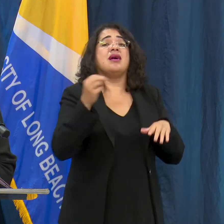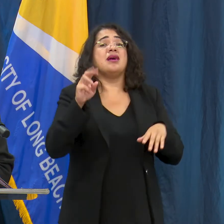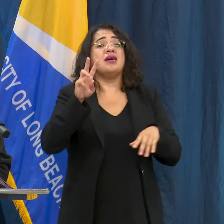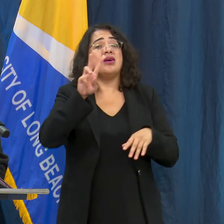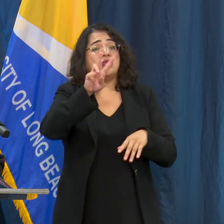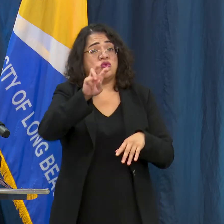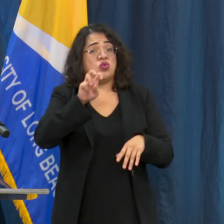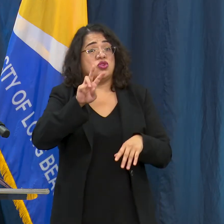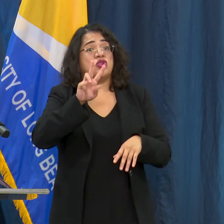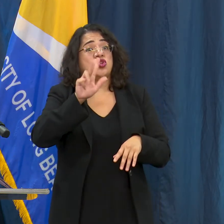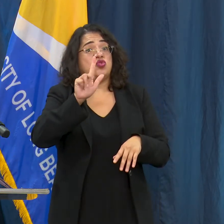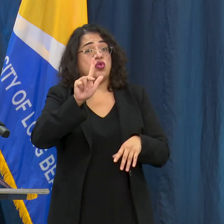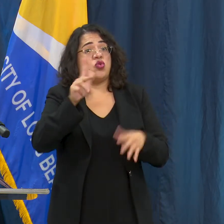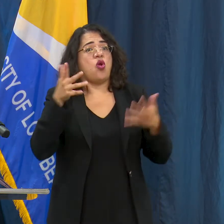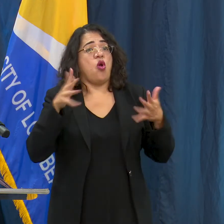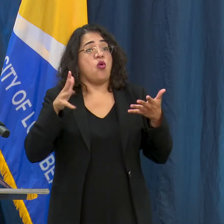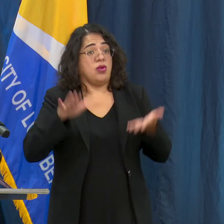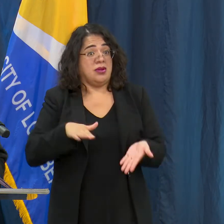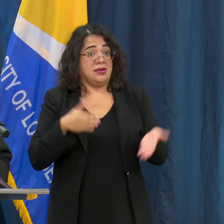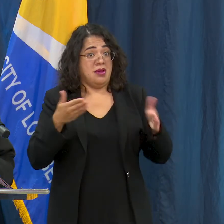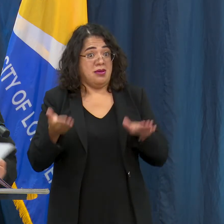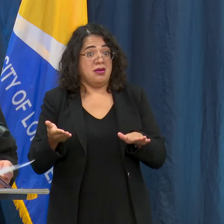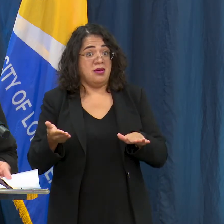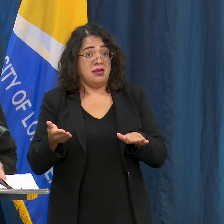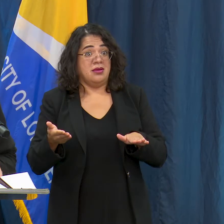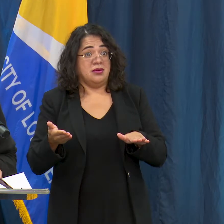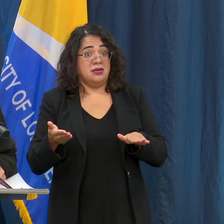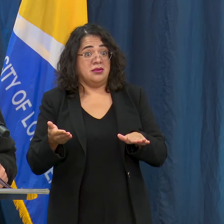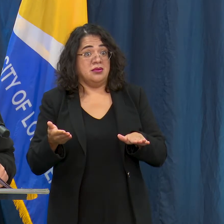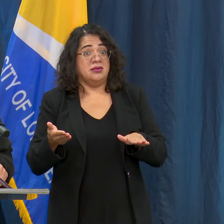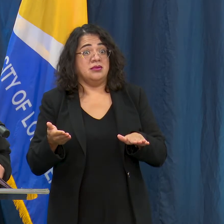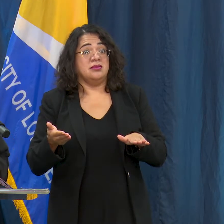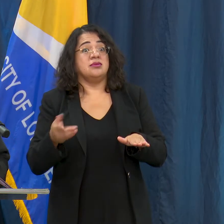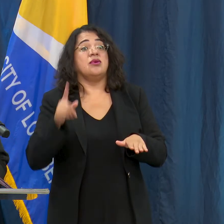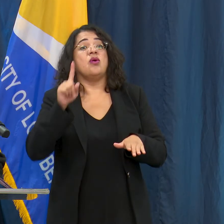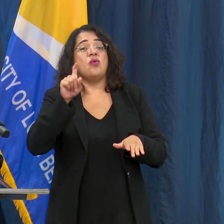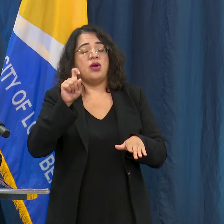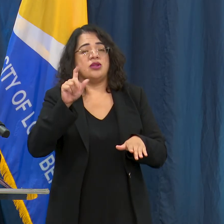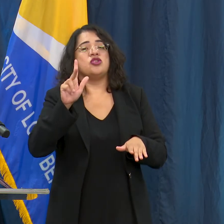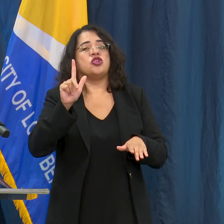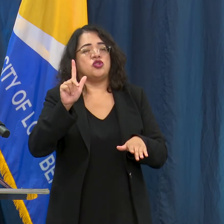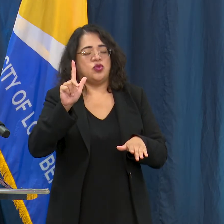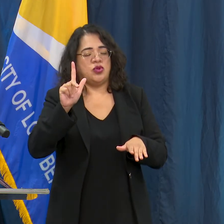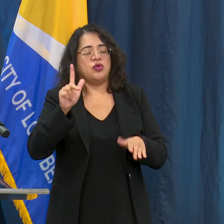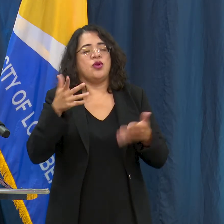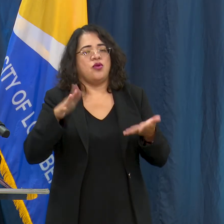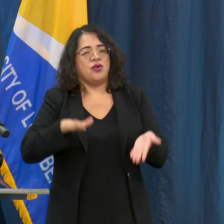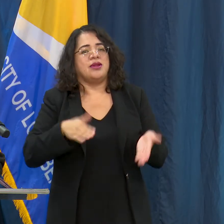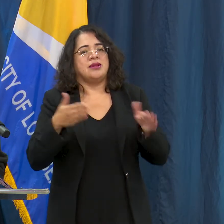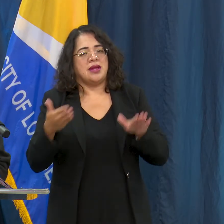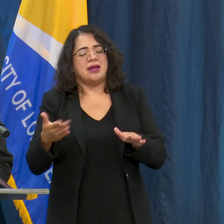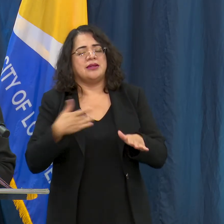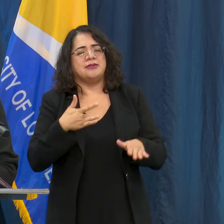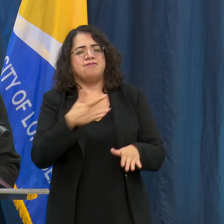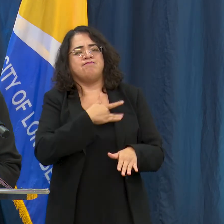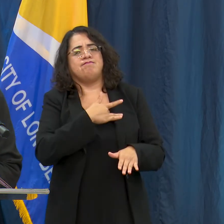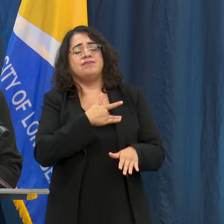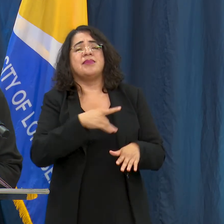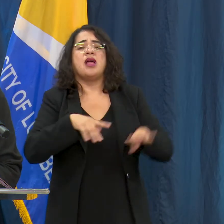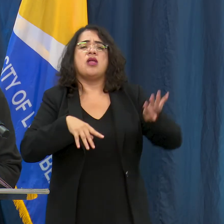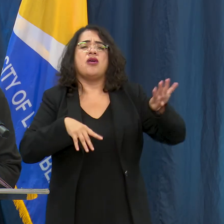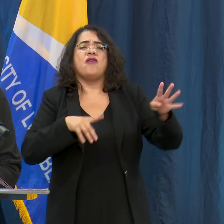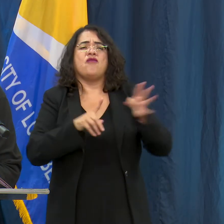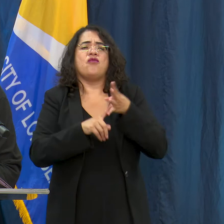que han muerto en nuestra ciudad, y nuestros pensamientos y oraciones están con todos ellos. Ahora, la cuarta imagen nos